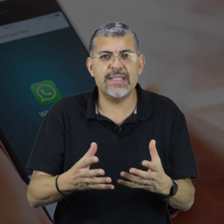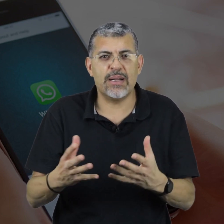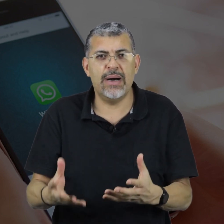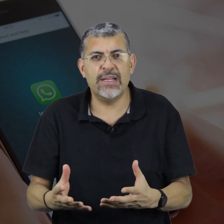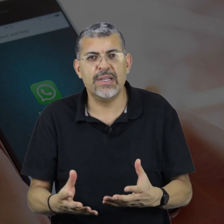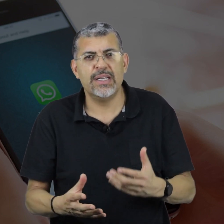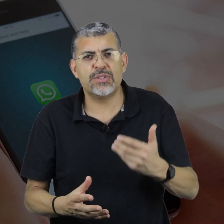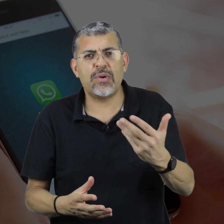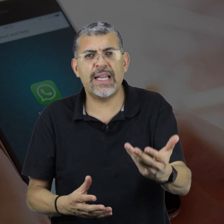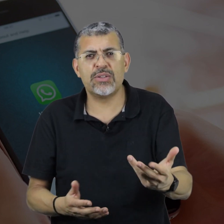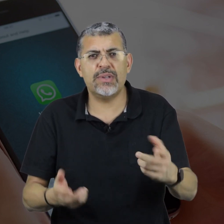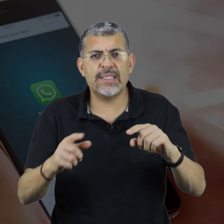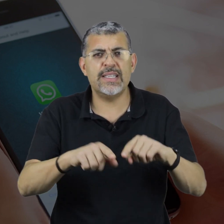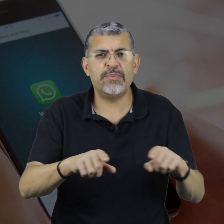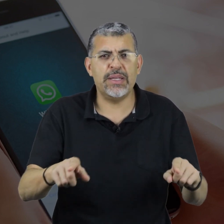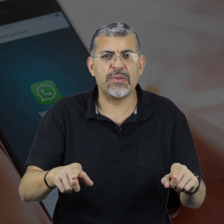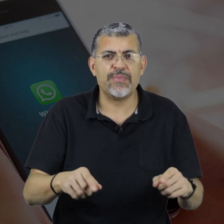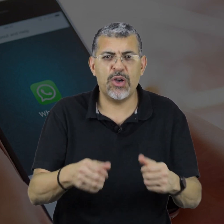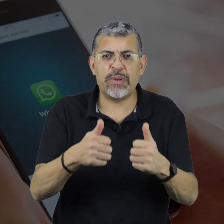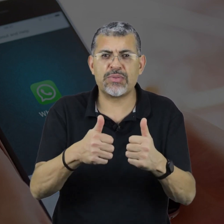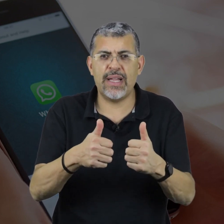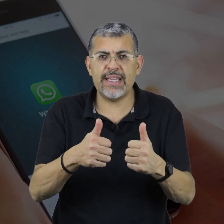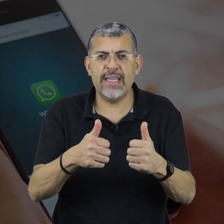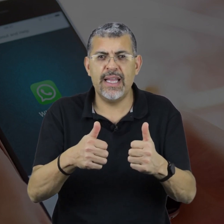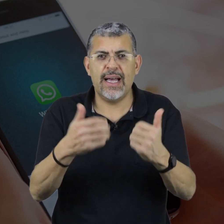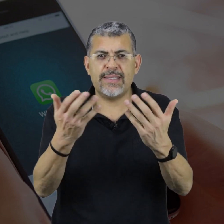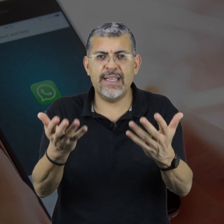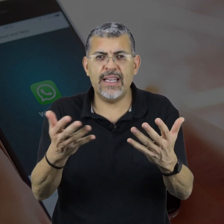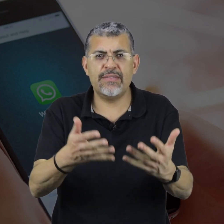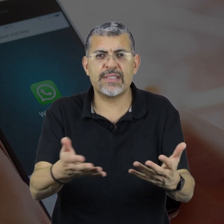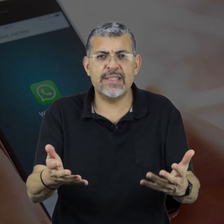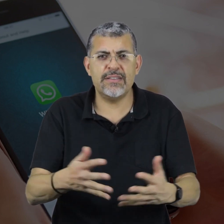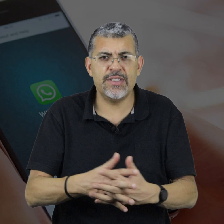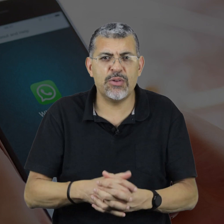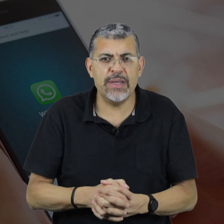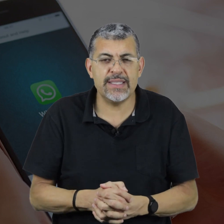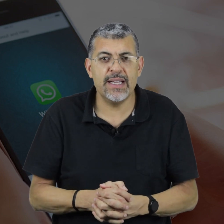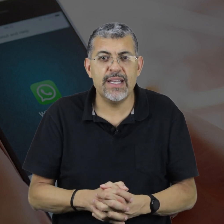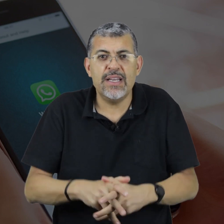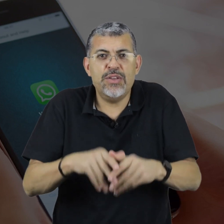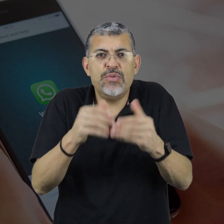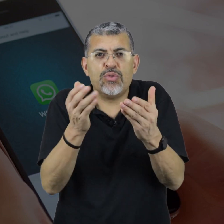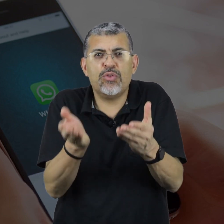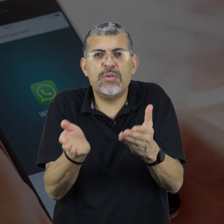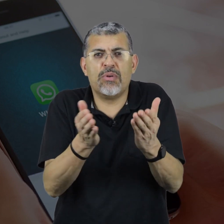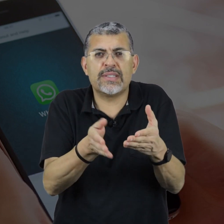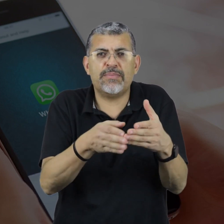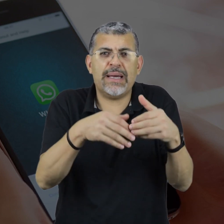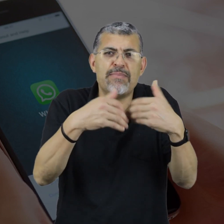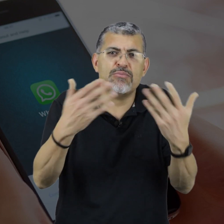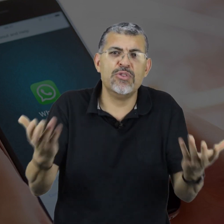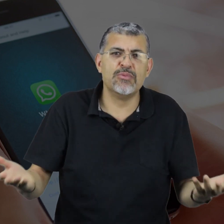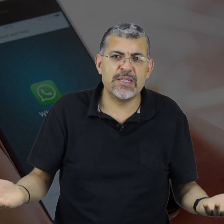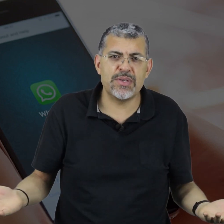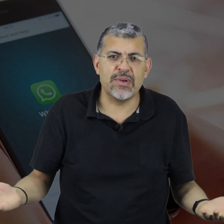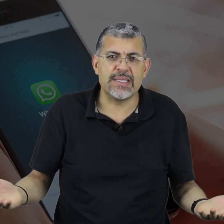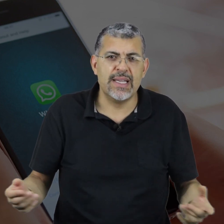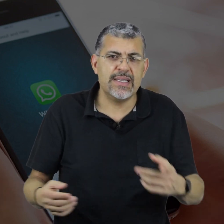algum acidente de trabalho de qualquer natureza nesse período eu peço um like assim relevância desse vídeo aumenta e o youtube mostra para muito mais pessoas